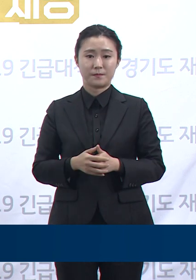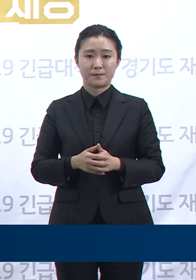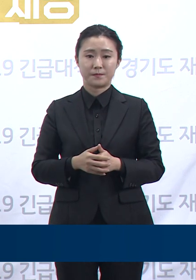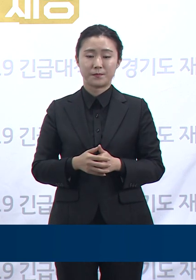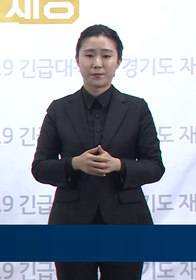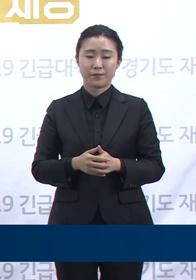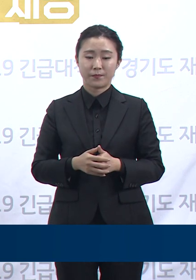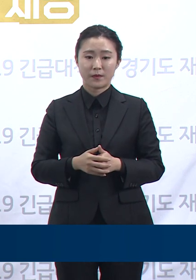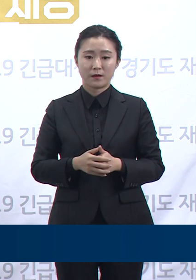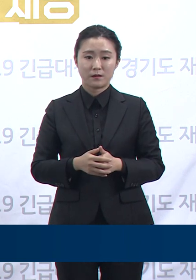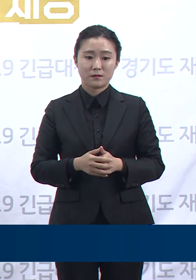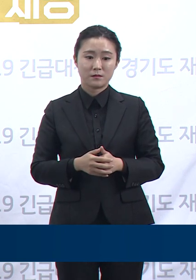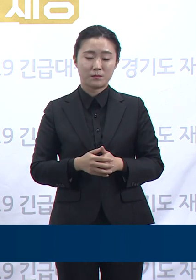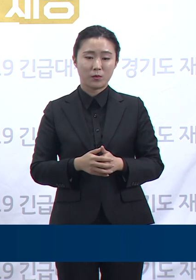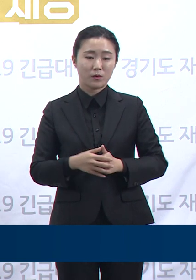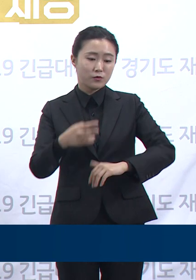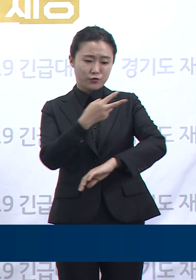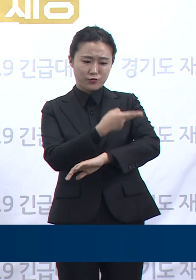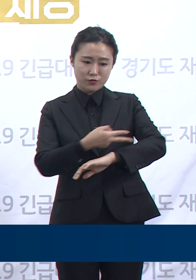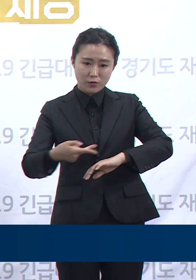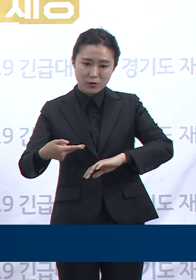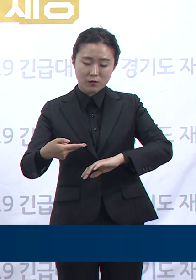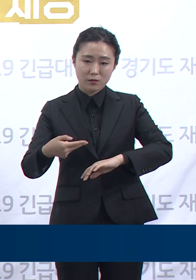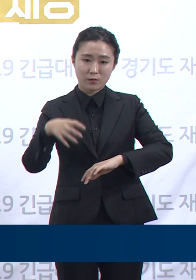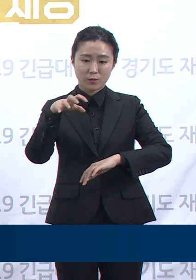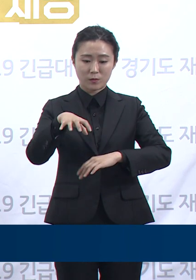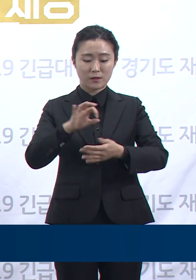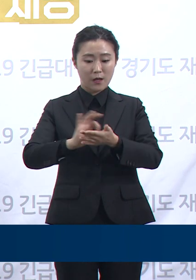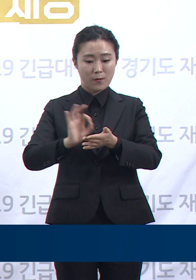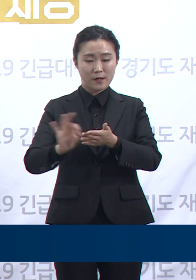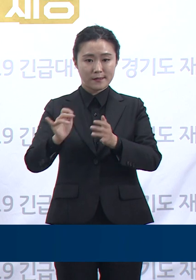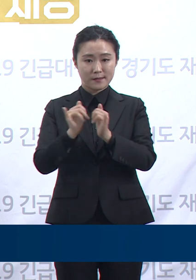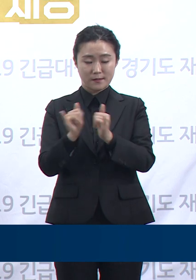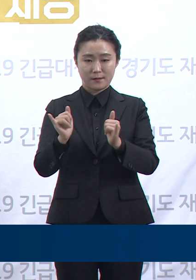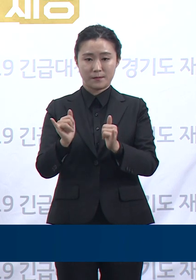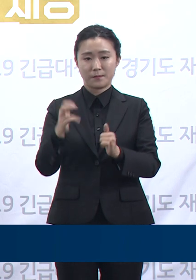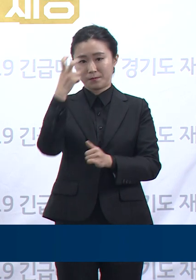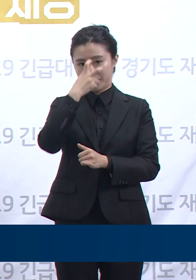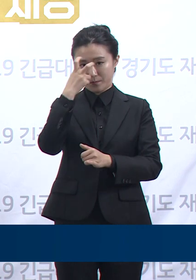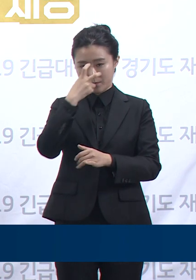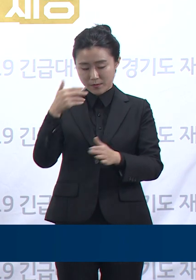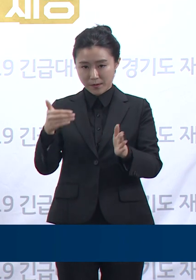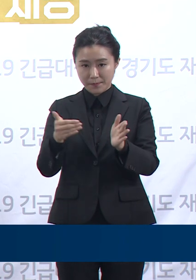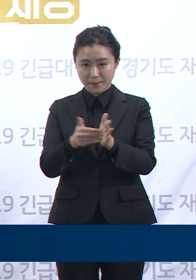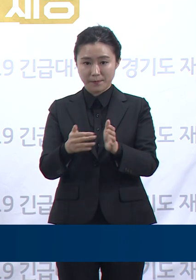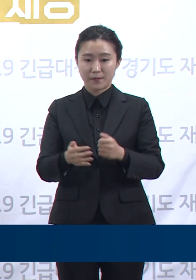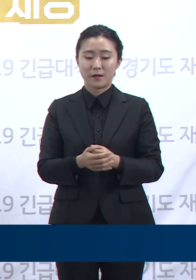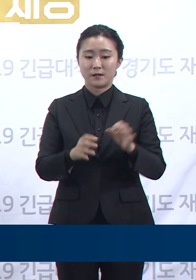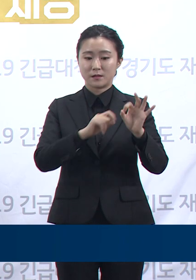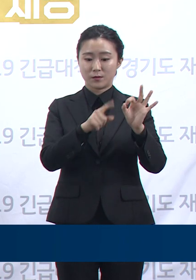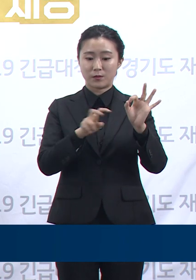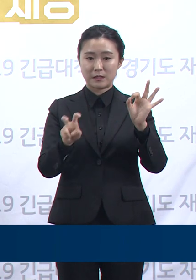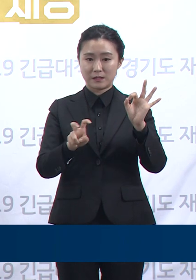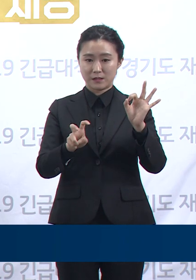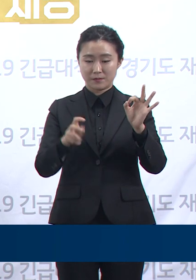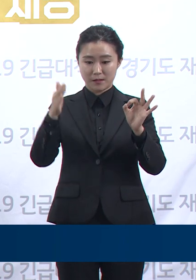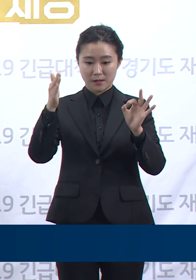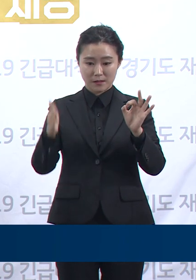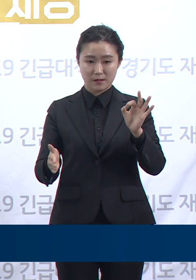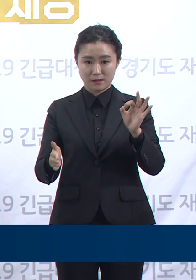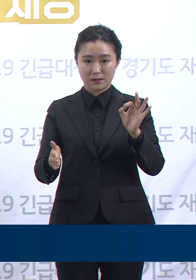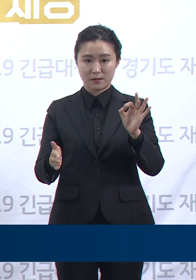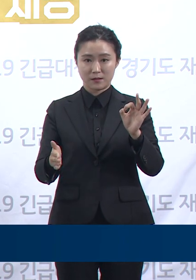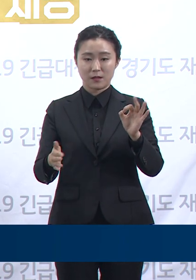수영장에서 자유수영을 했던 남성 회원들에 대해 전수검사를 실시하였고, 10월 20일까지 해당 시설을